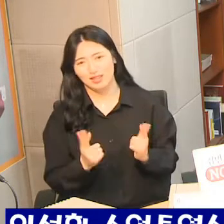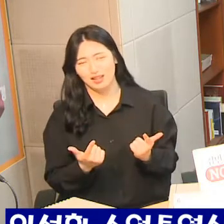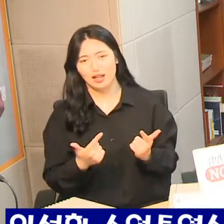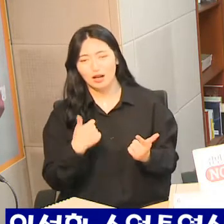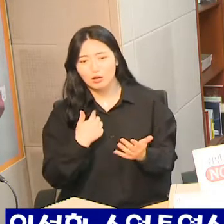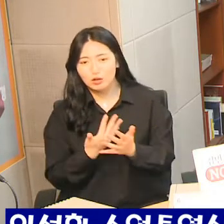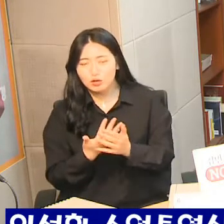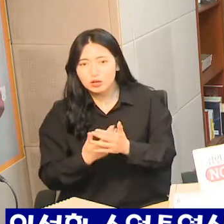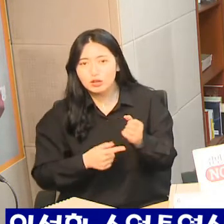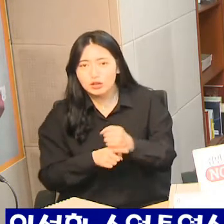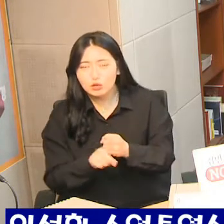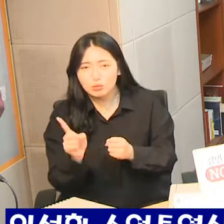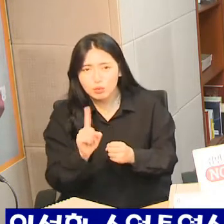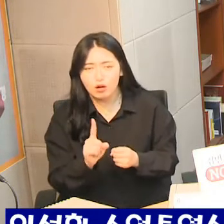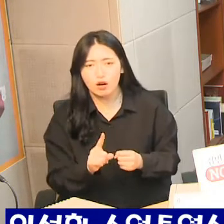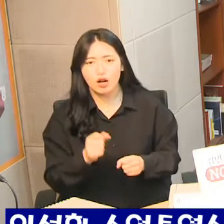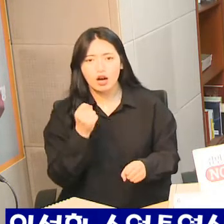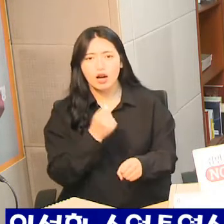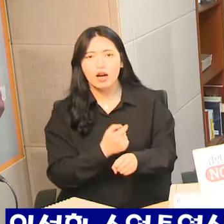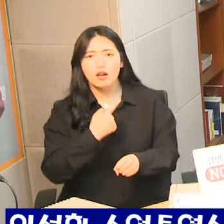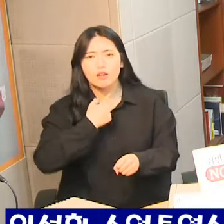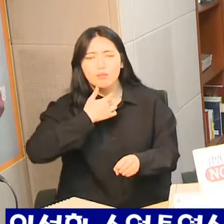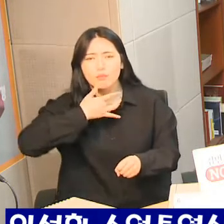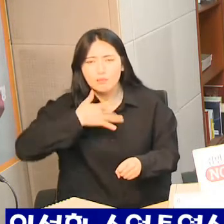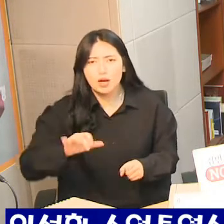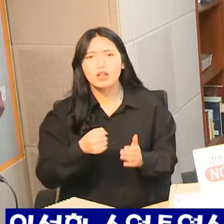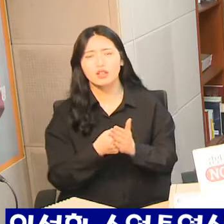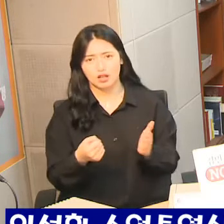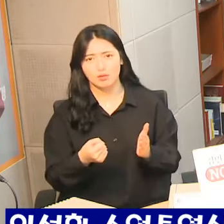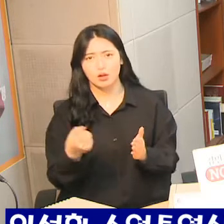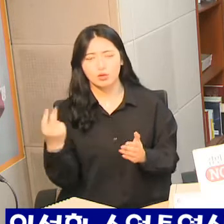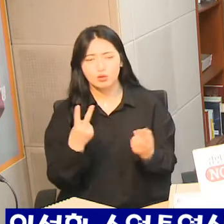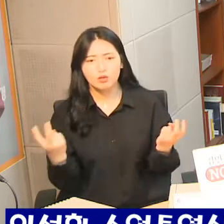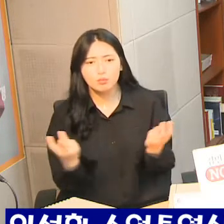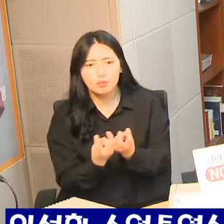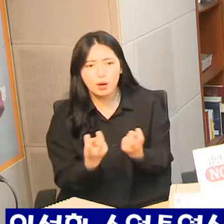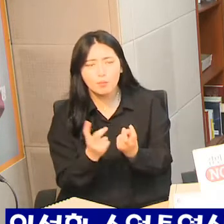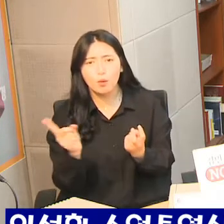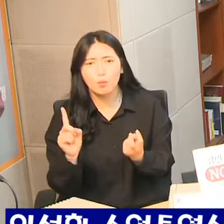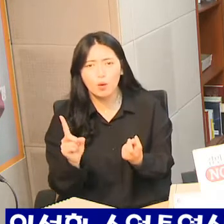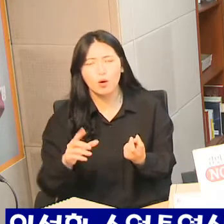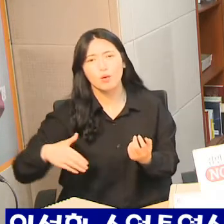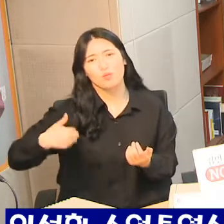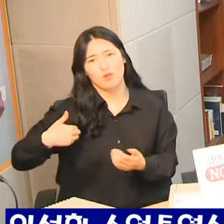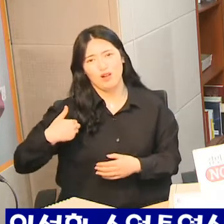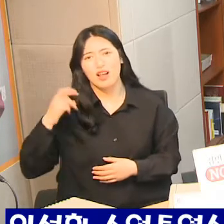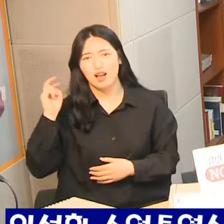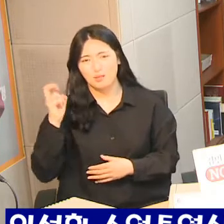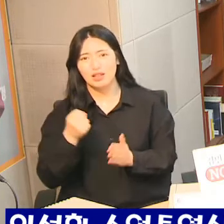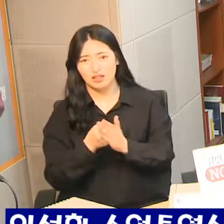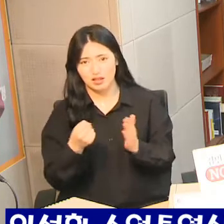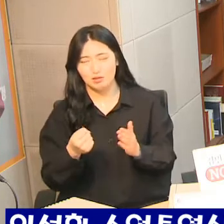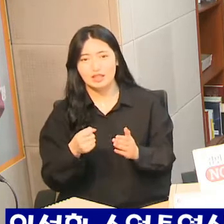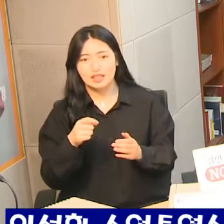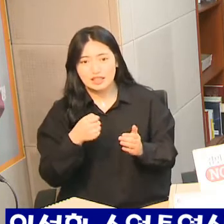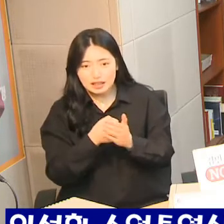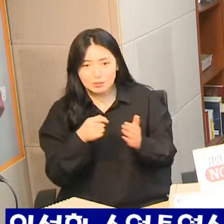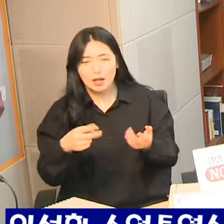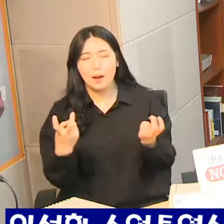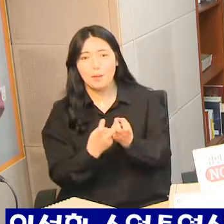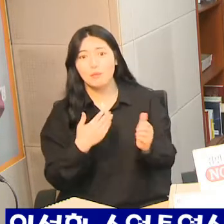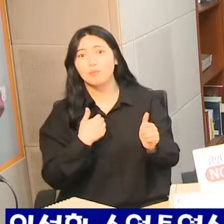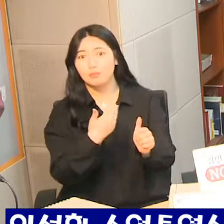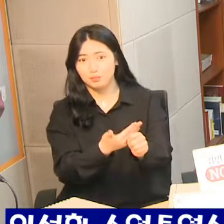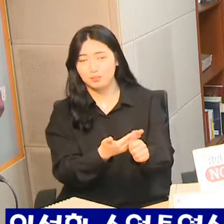두려움을 느끼는 거는 안 해봤기 때문이고 아. 어떻게 해야 되는지를 모르기 때문이에요. 네, 네. 그래서 그 방법을 좀 알려드릴